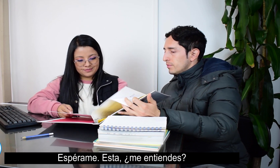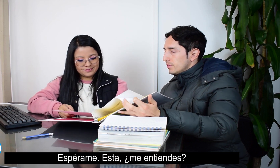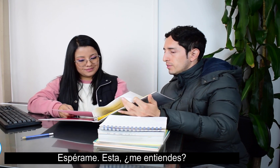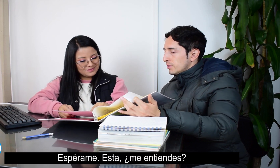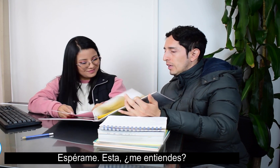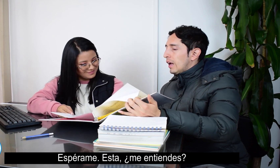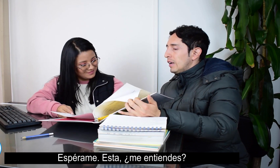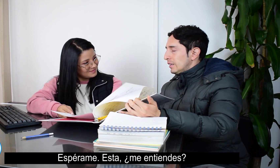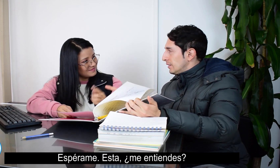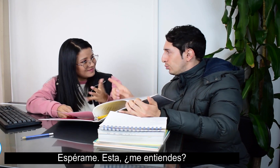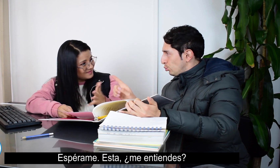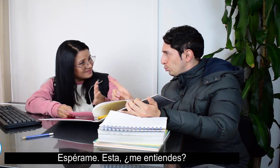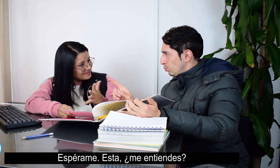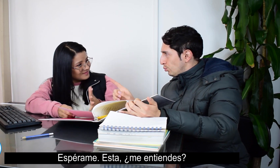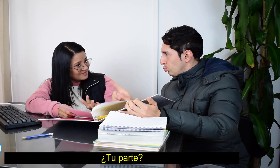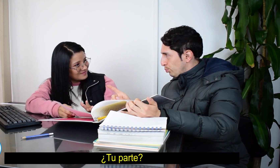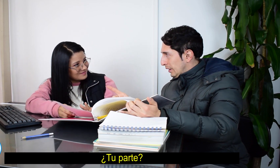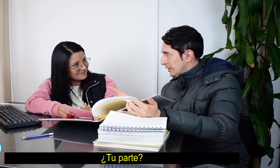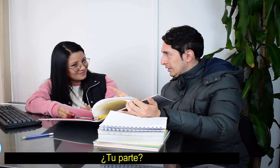Esta, ¿me entiendes? ¿Tu parte?